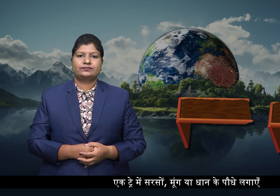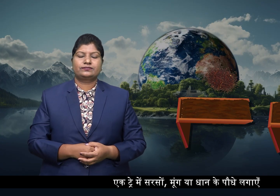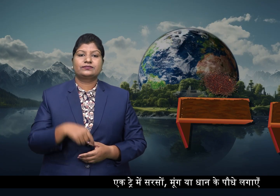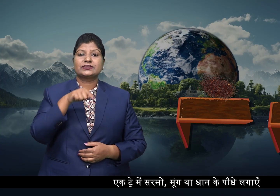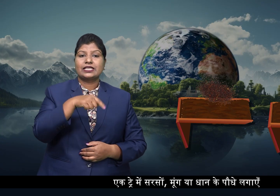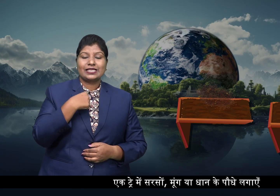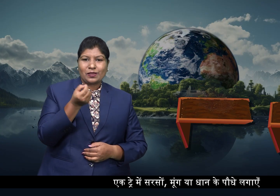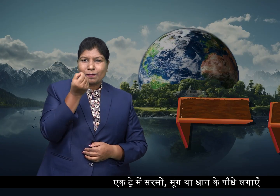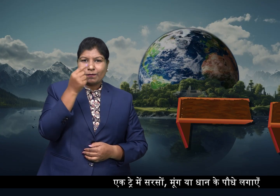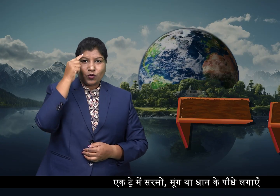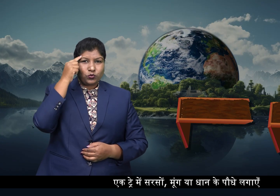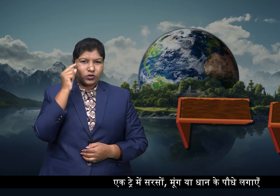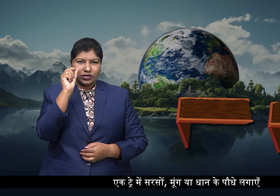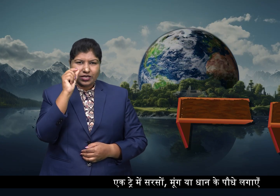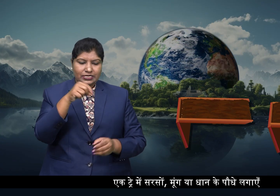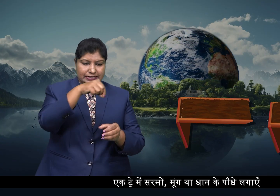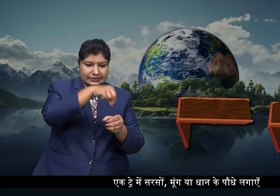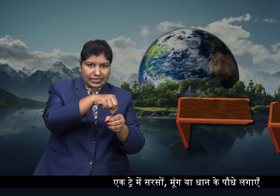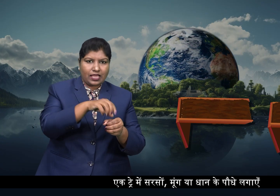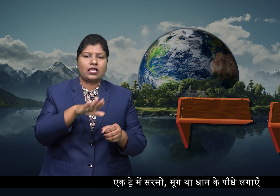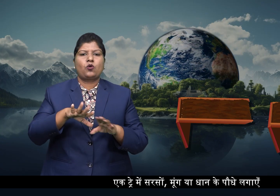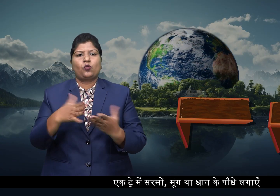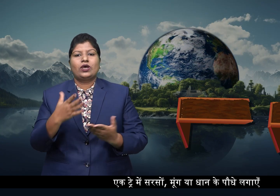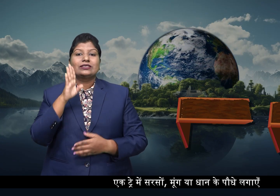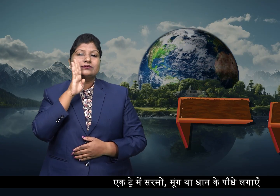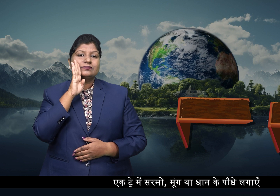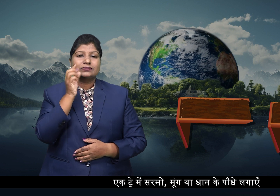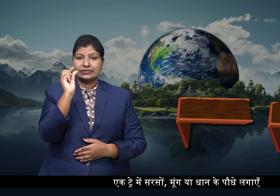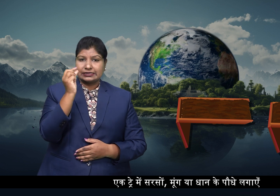एक ट्रे में सरसों, मूंग या धान के पौधे लगाएं